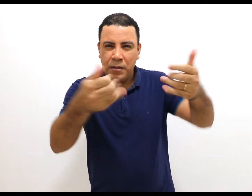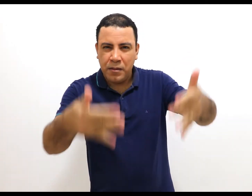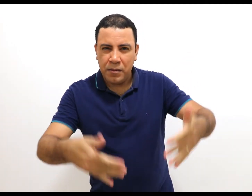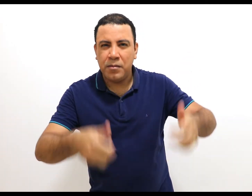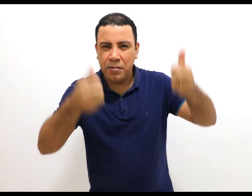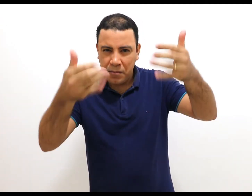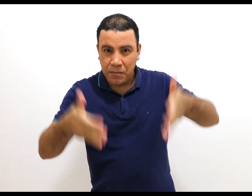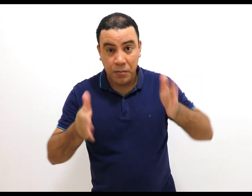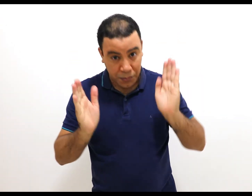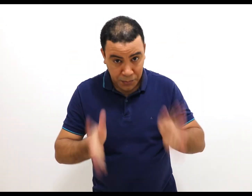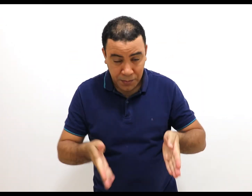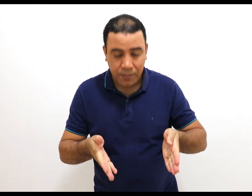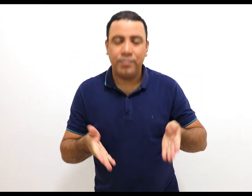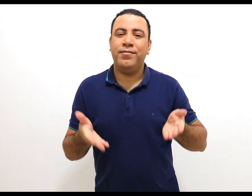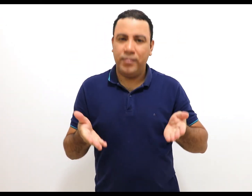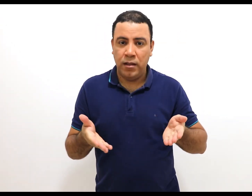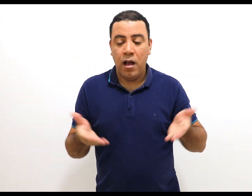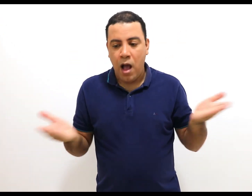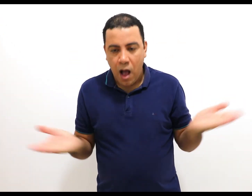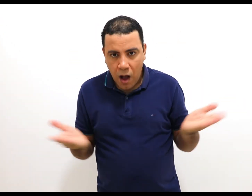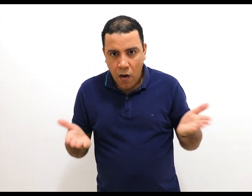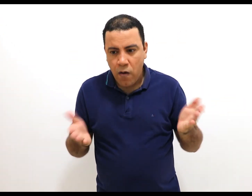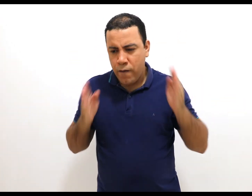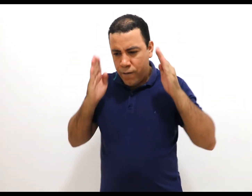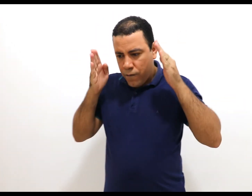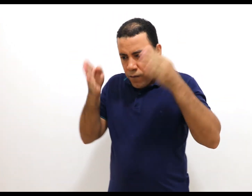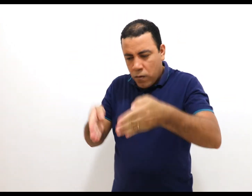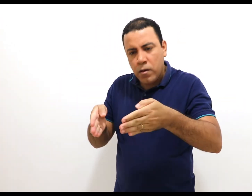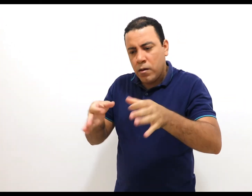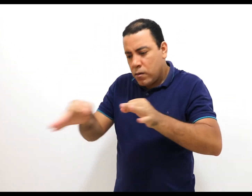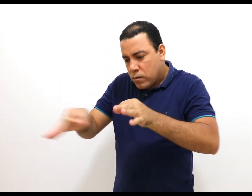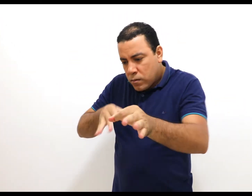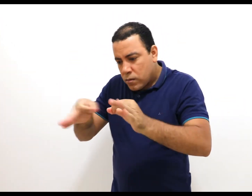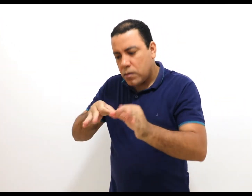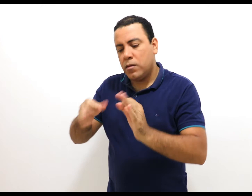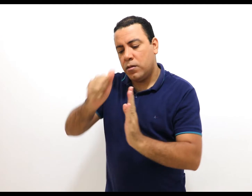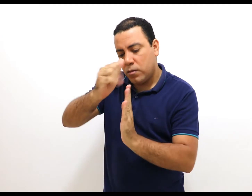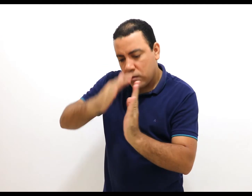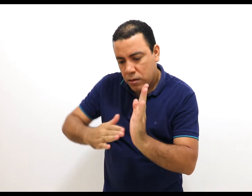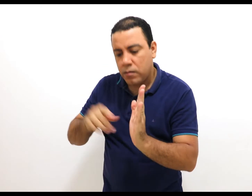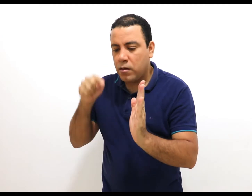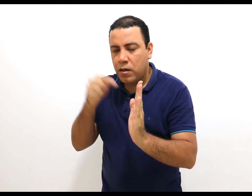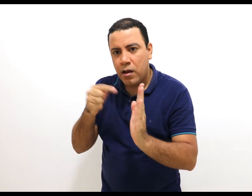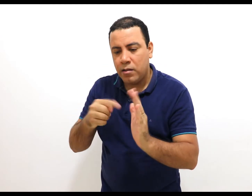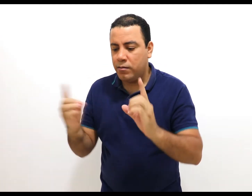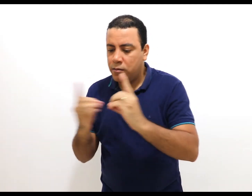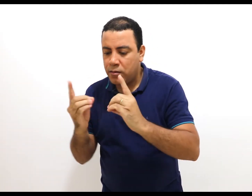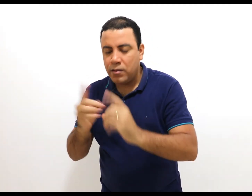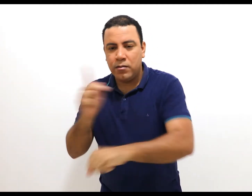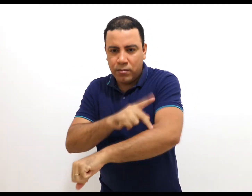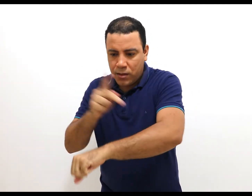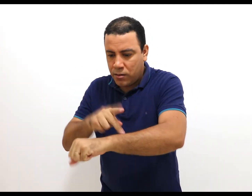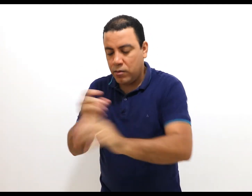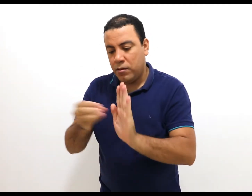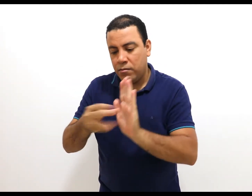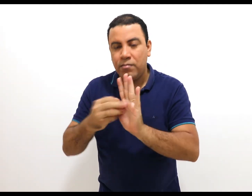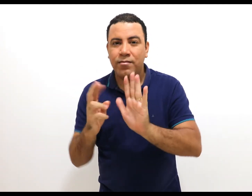Dadas essas conceituações, interessa-nos aqui incidir o foco sobre a produção de atividades didático-pedagógicas